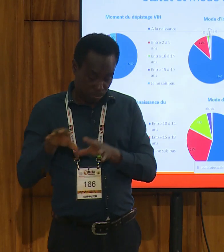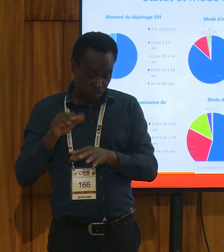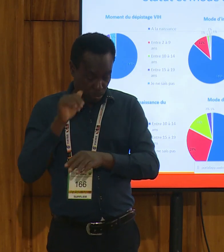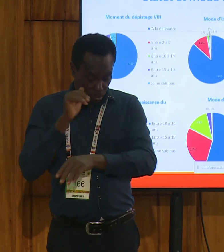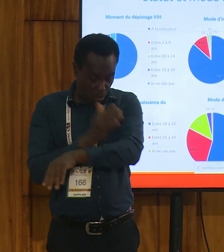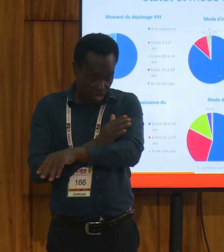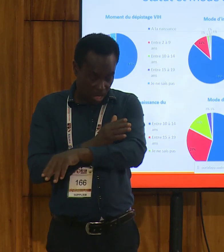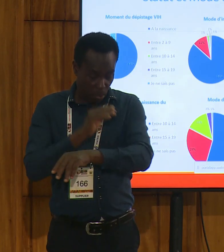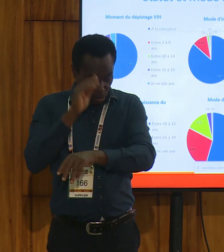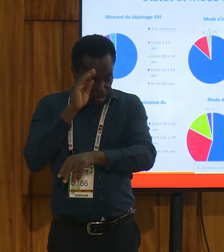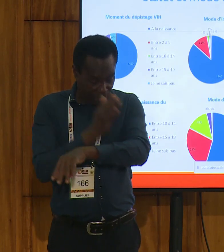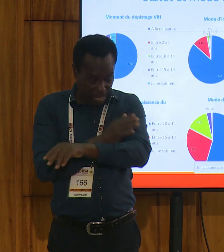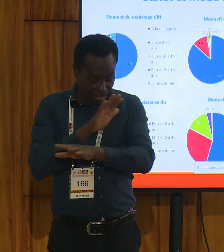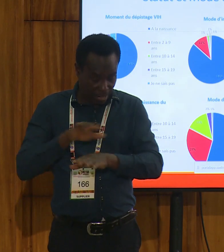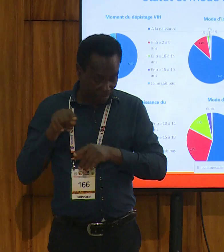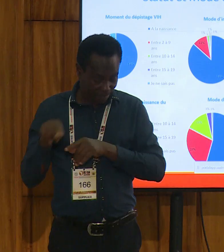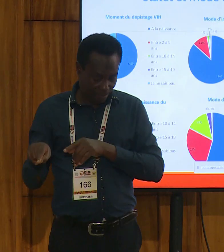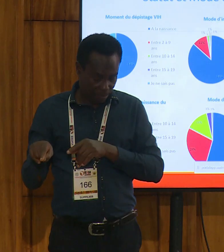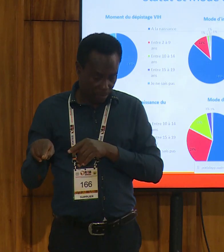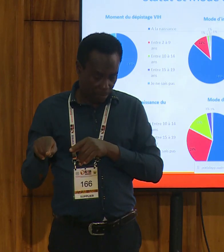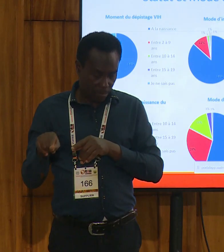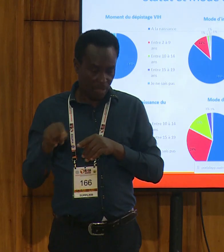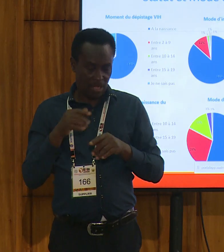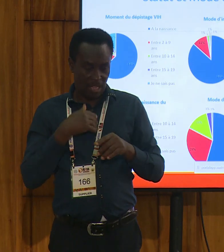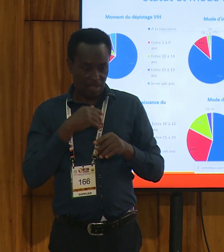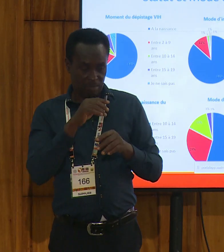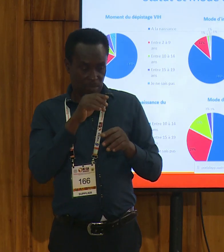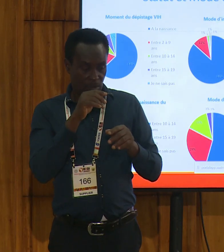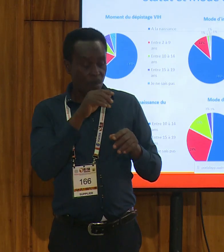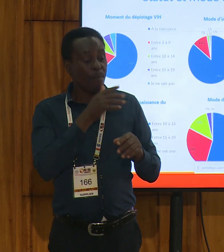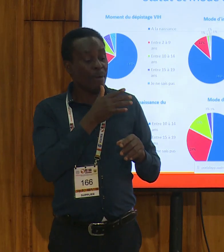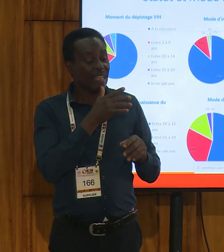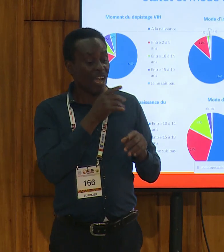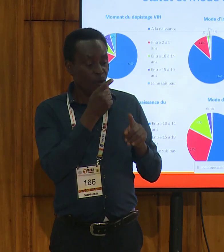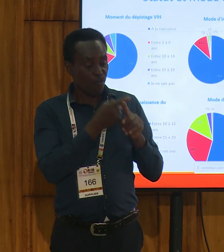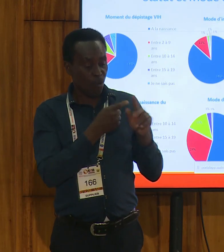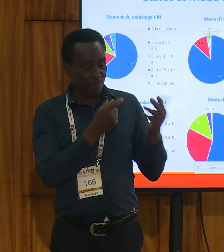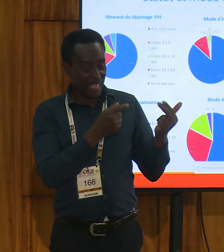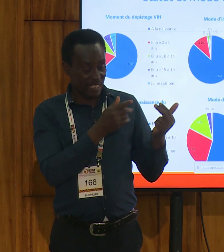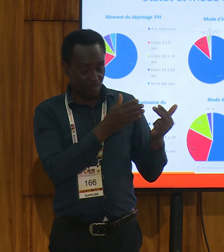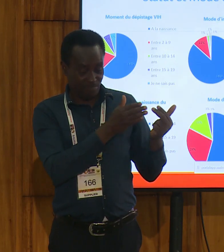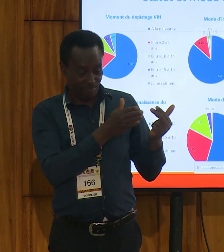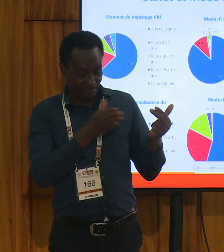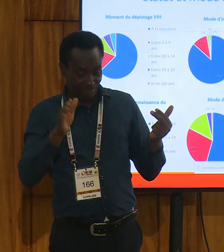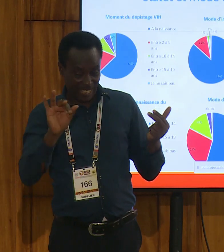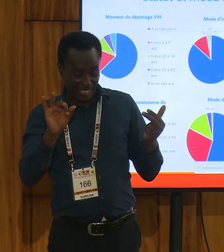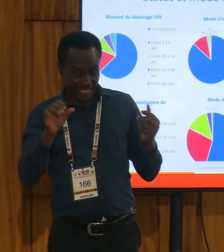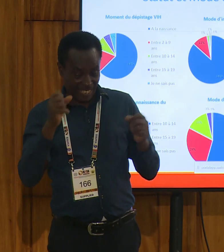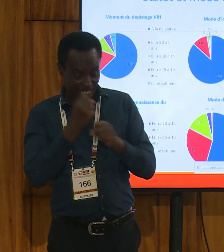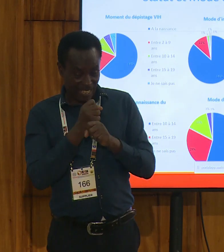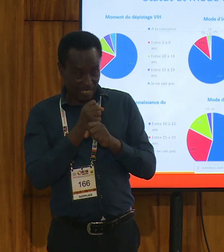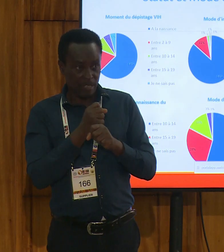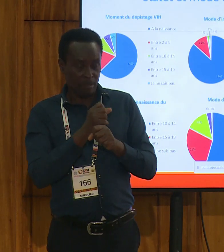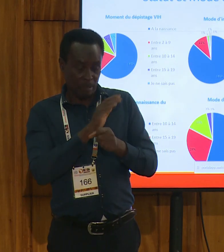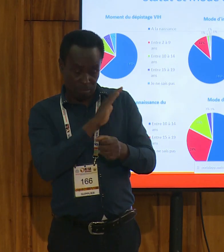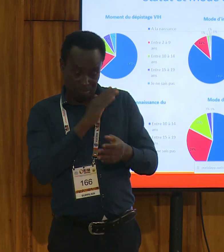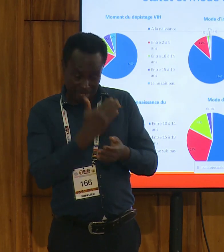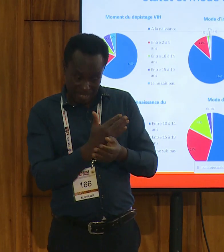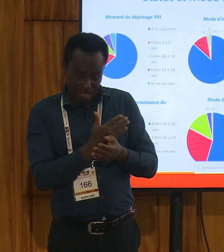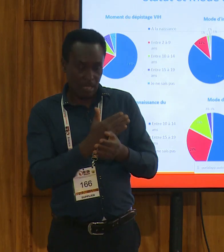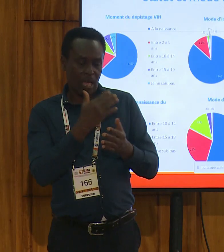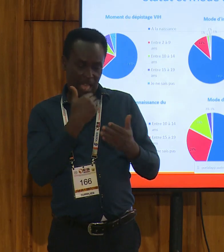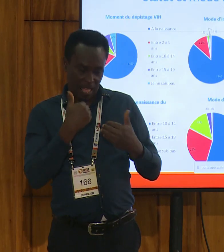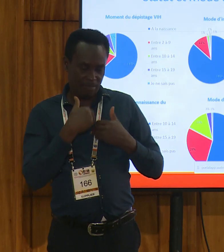partir de 10 à 19 ans, une période critique, comme vous le pouvez le constater, là où il y a l'adolescence qui est là,